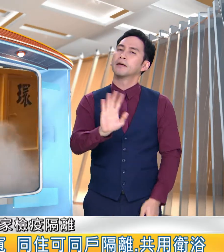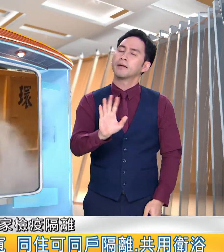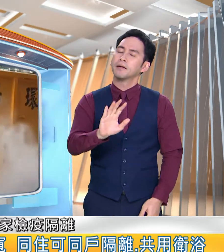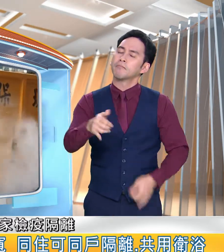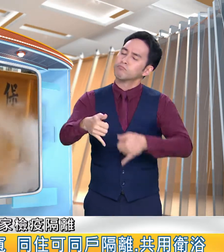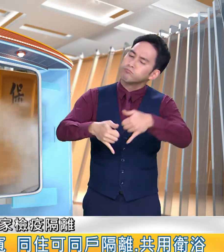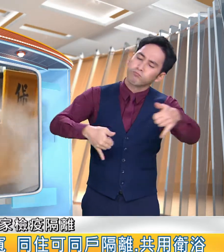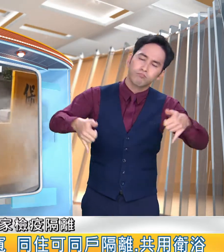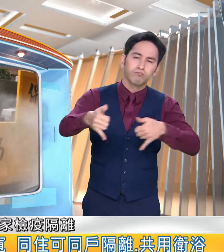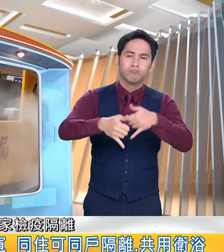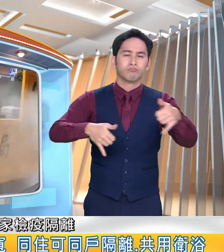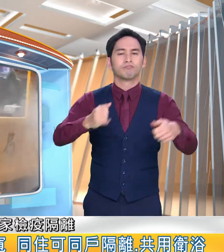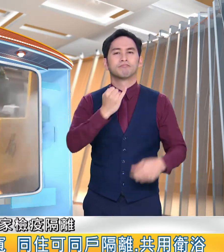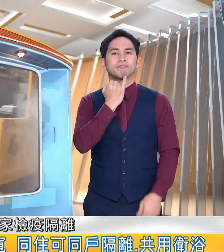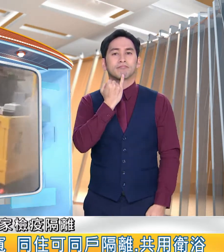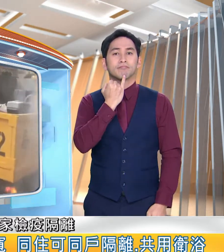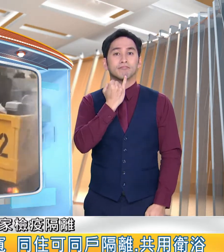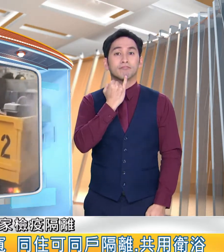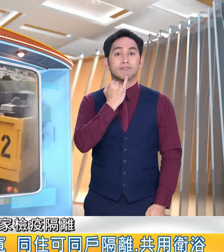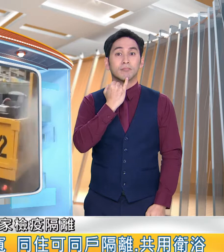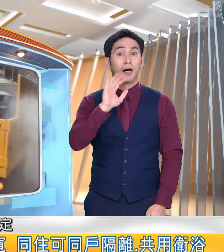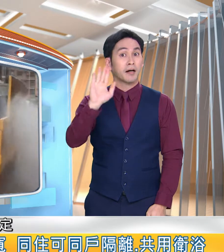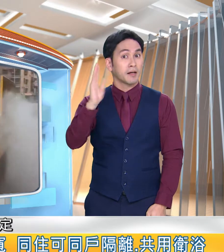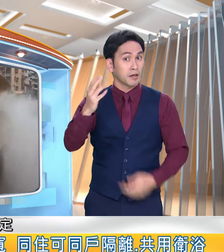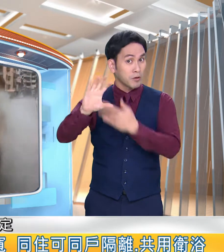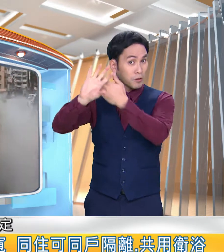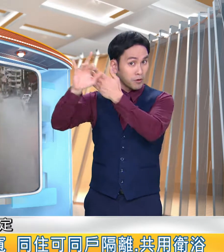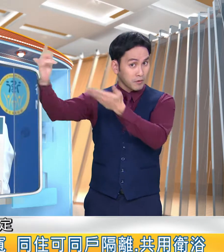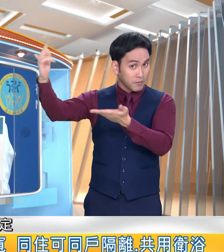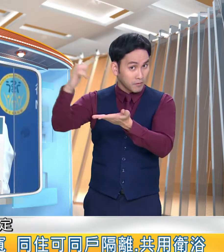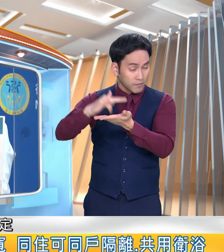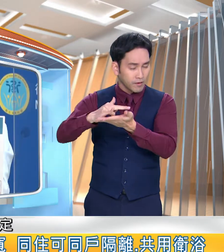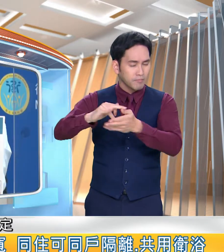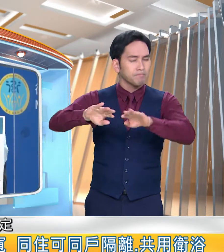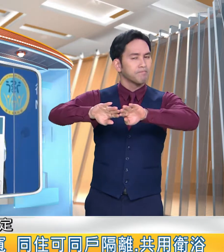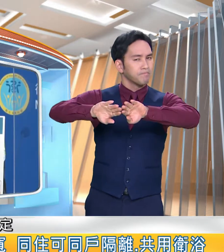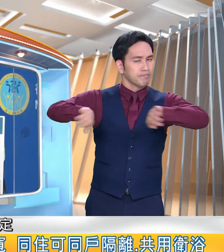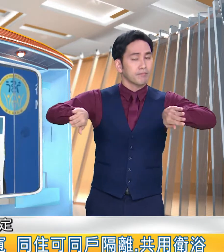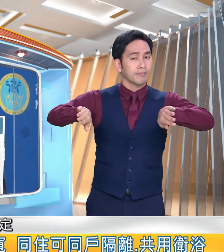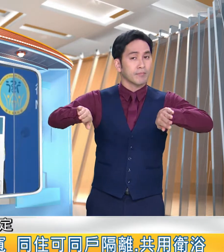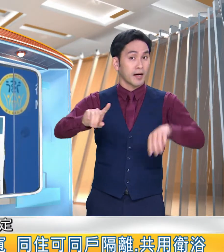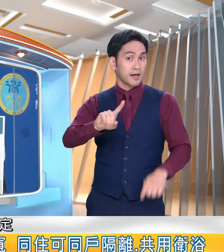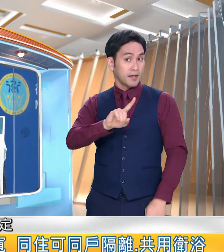入境者居家检疫隔离则是不适用此规定。